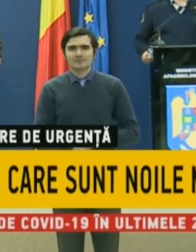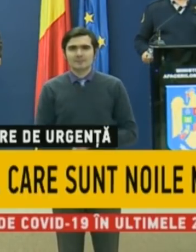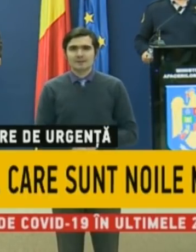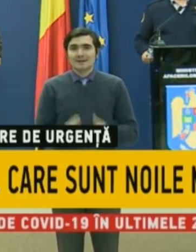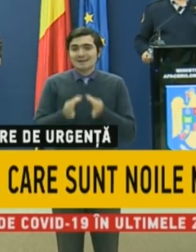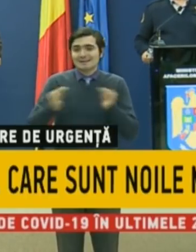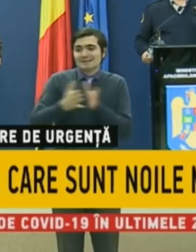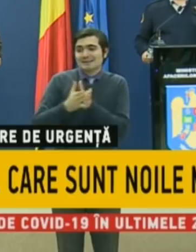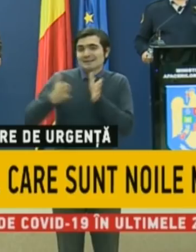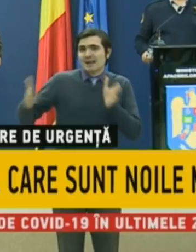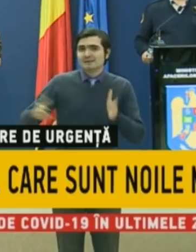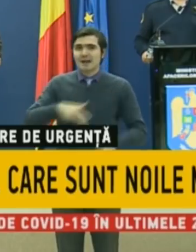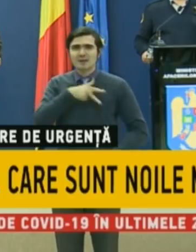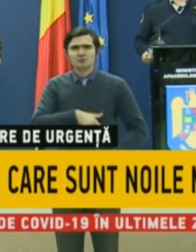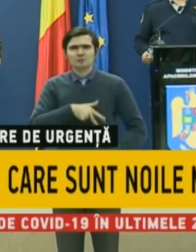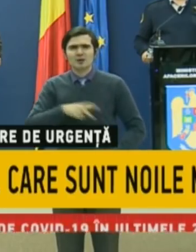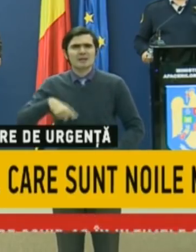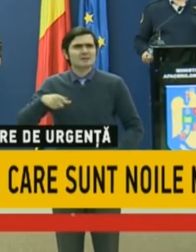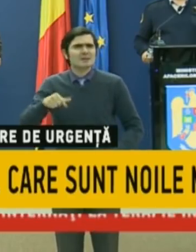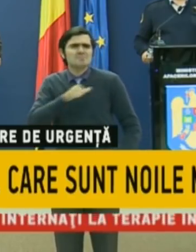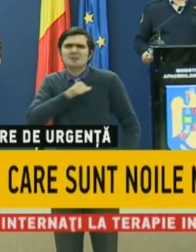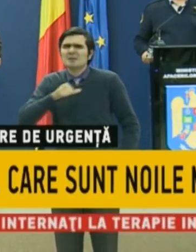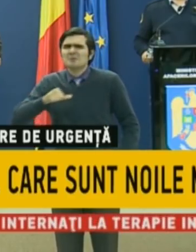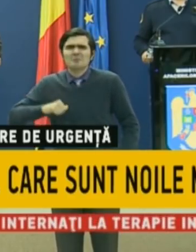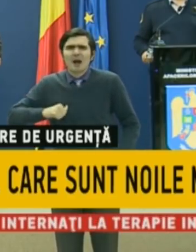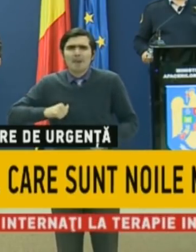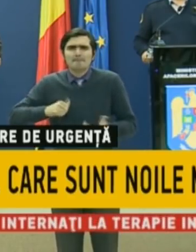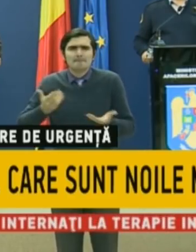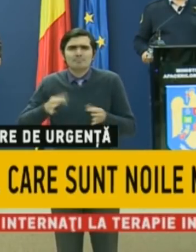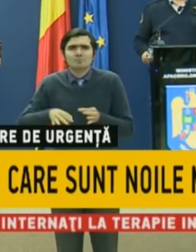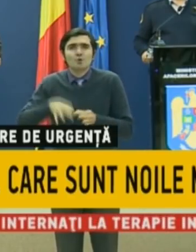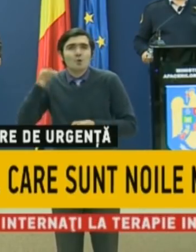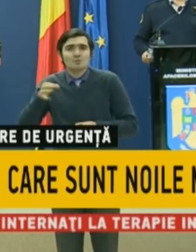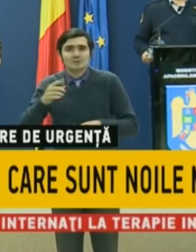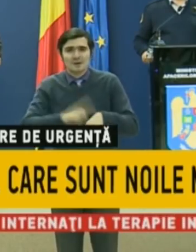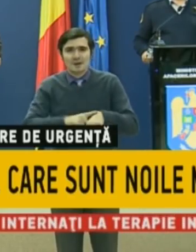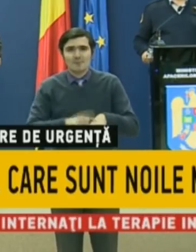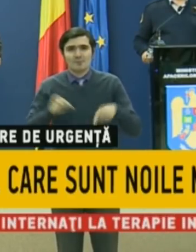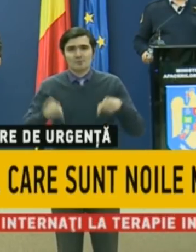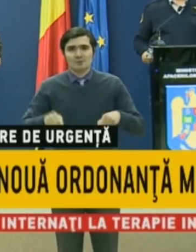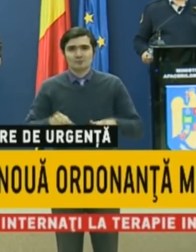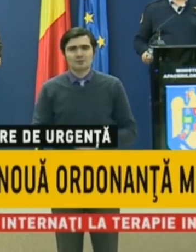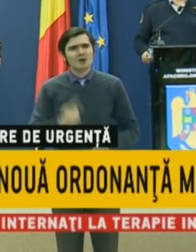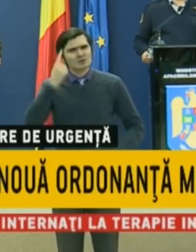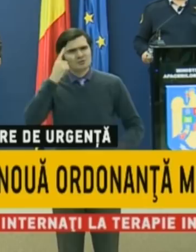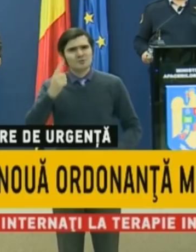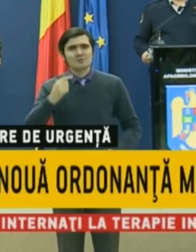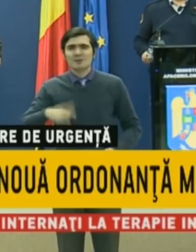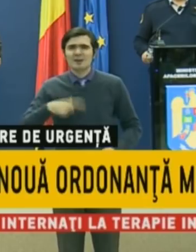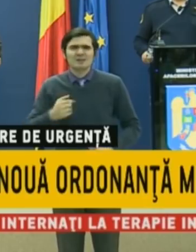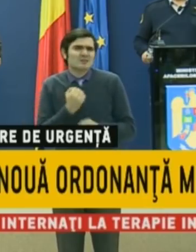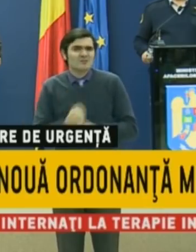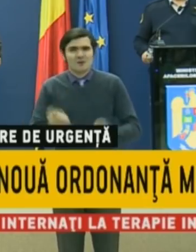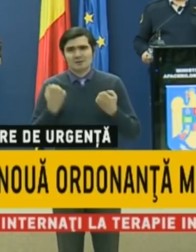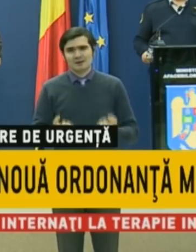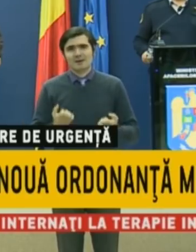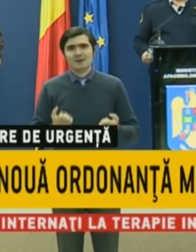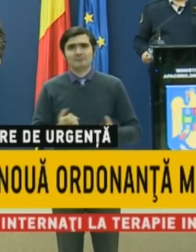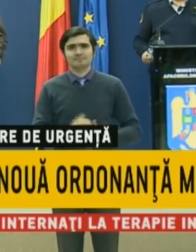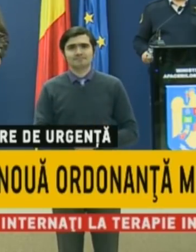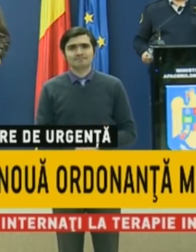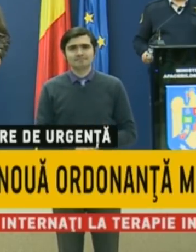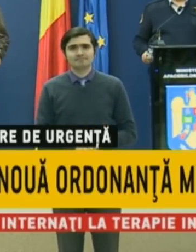Distanțarea socială este unica soluție în acest moment. Știu că este extrem de greu.